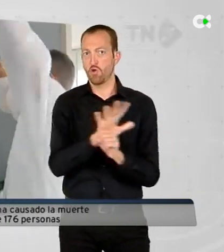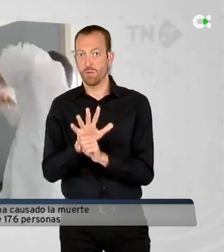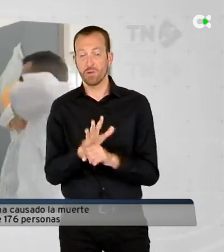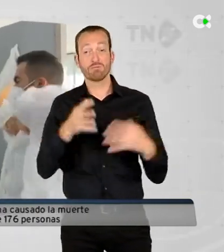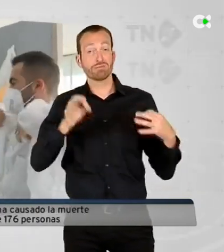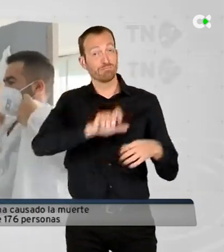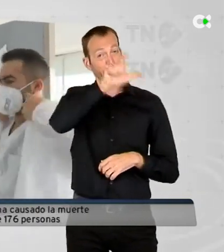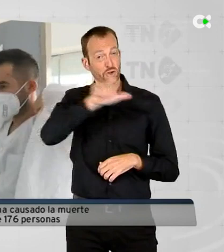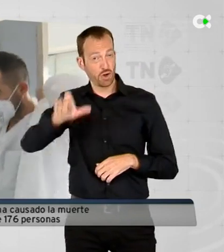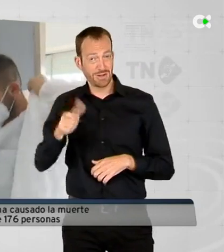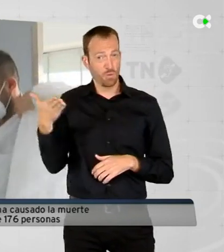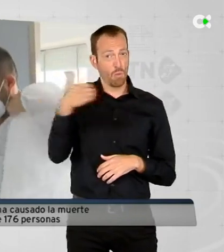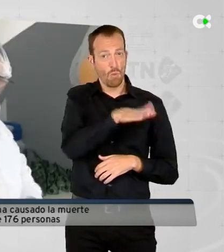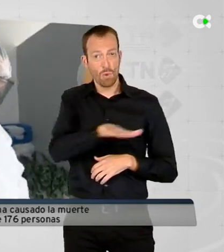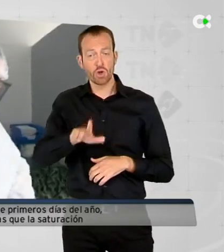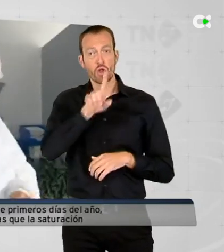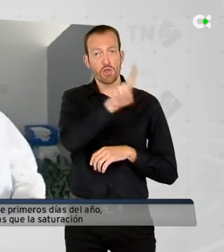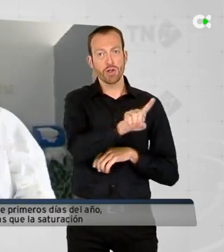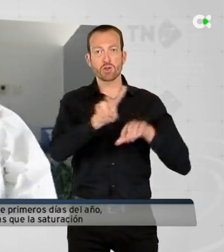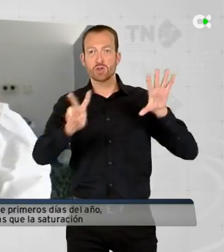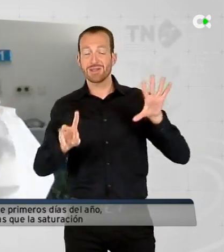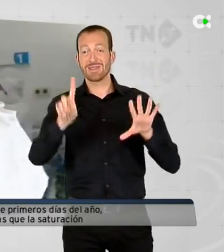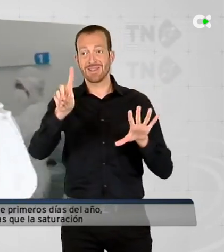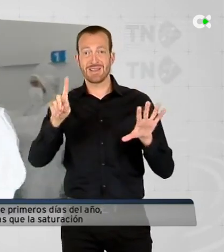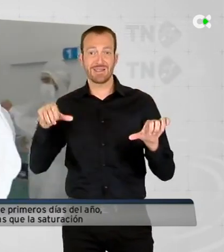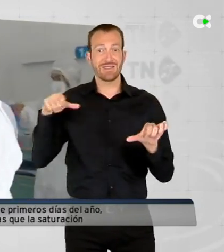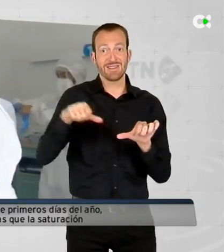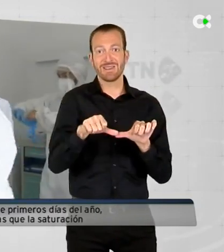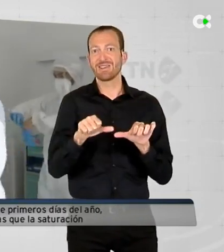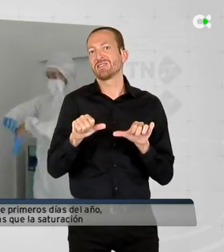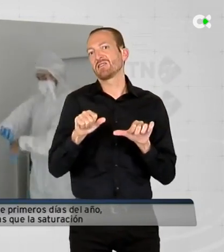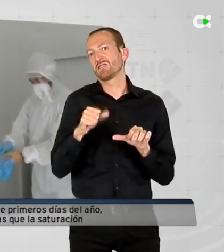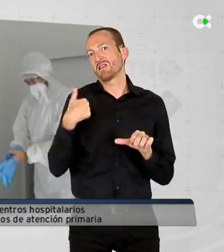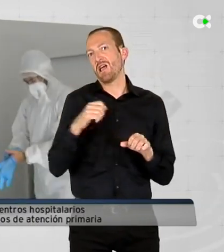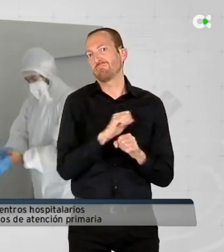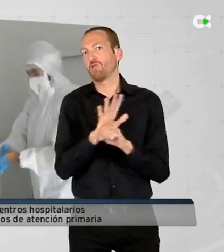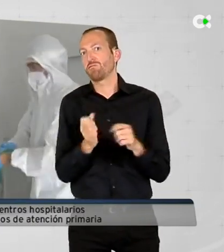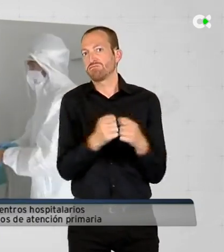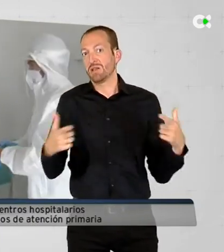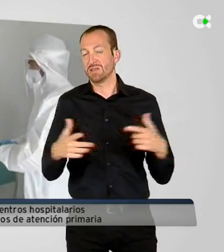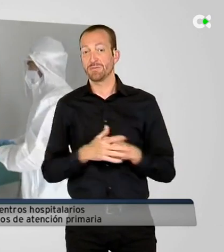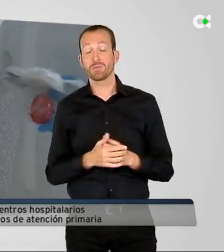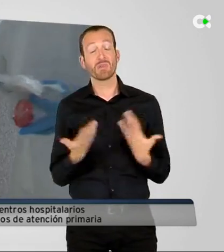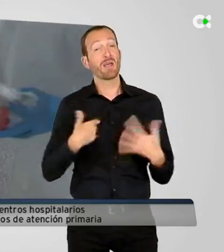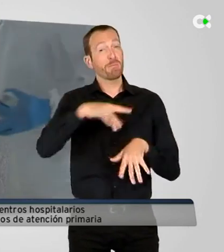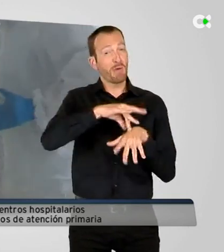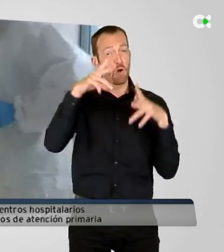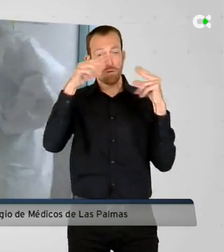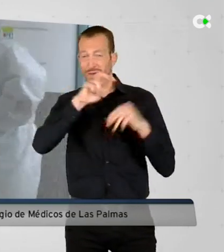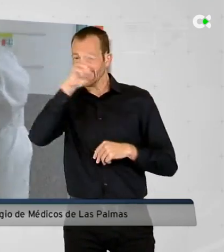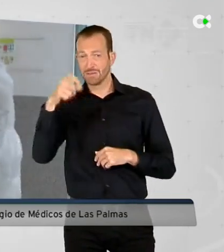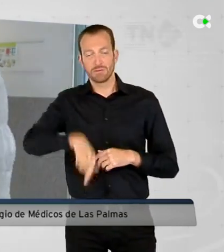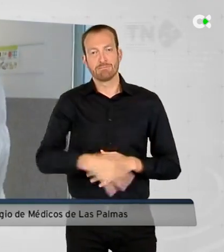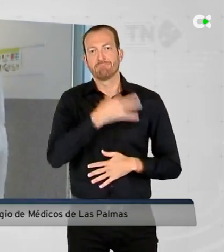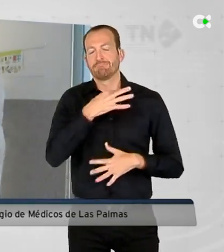causado la muerte de 176 personas desde el inicio de la sexta ola. El personal de los servicios sanitarios en las islas denuncia que están